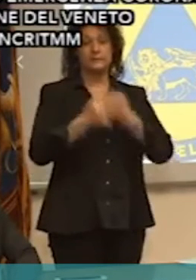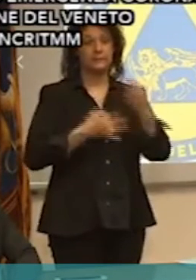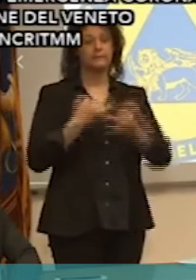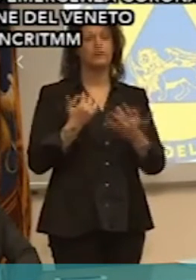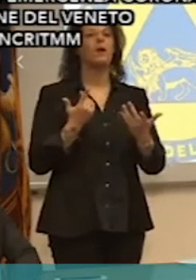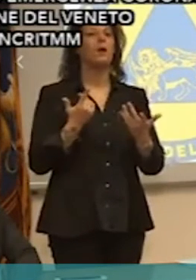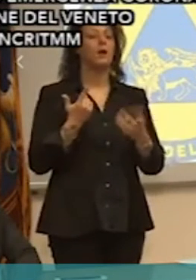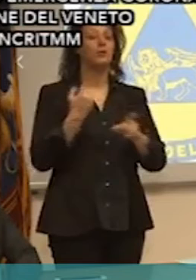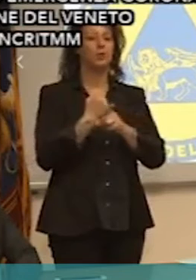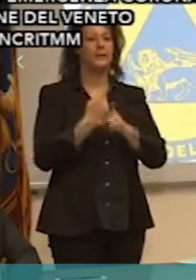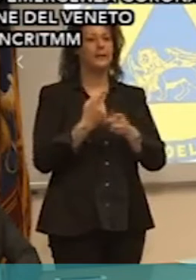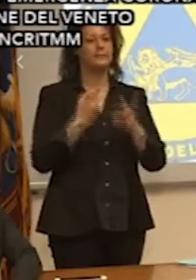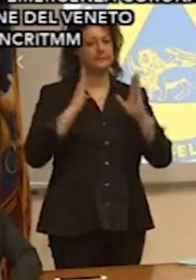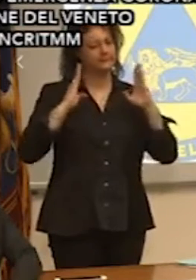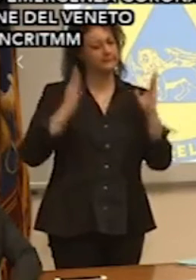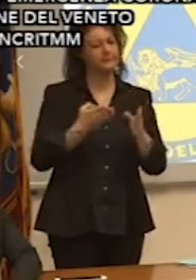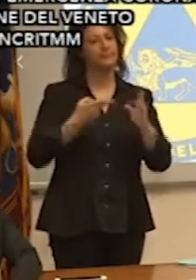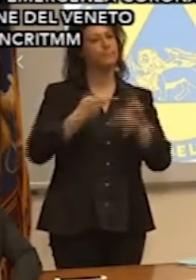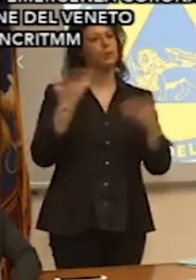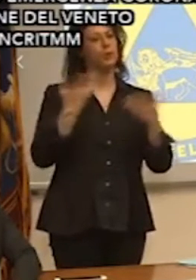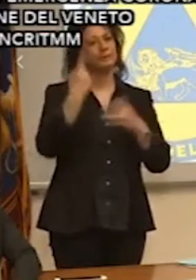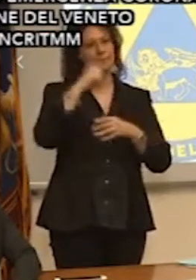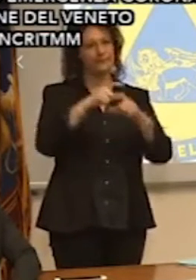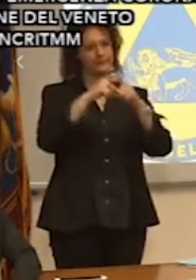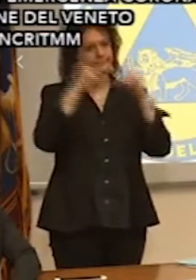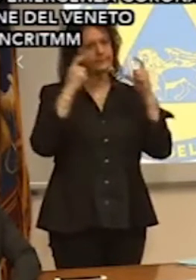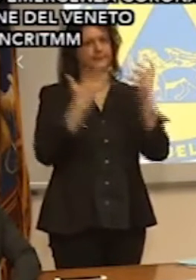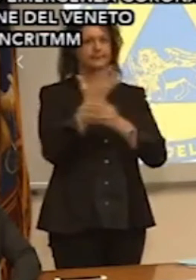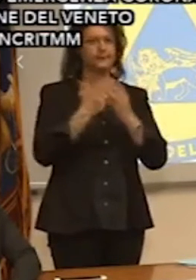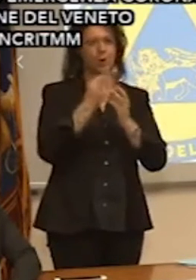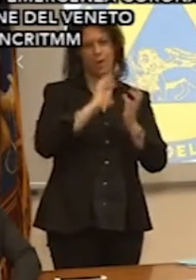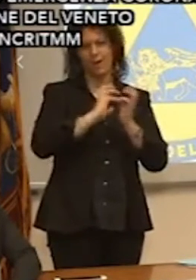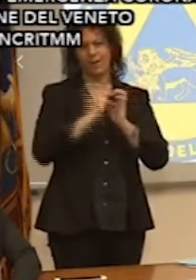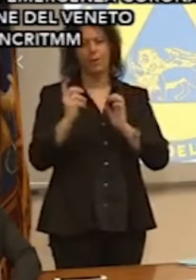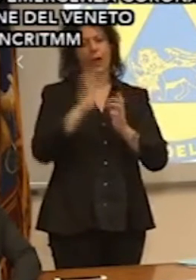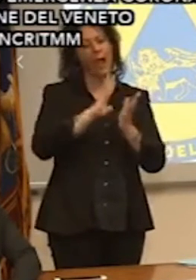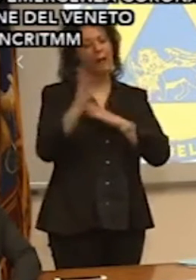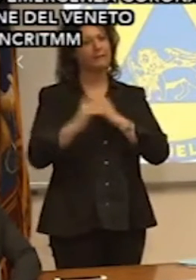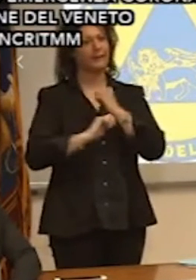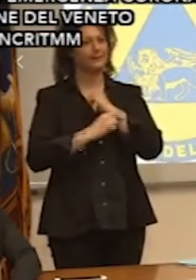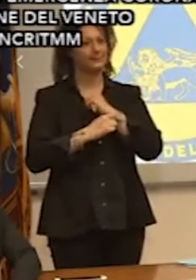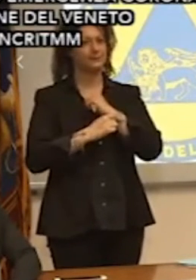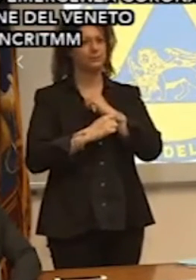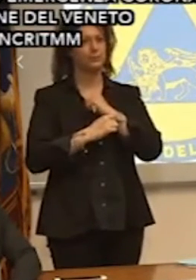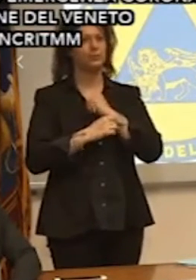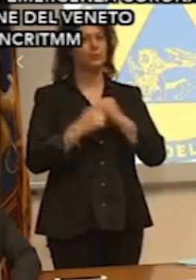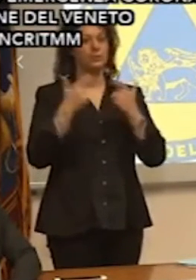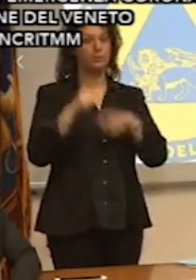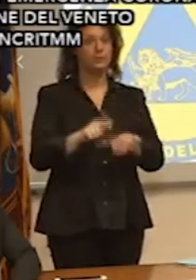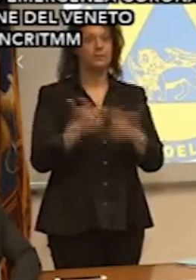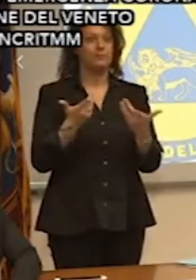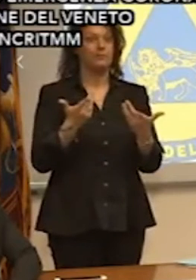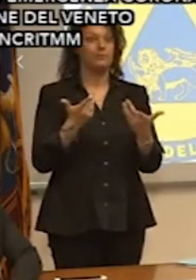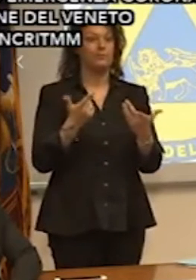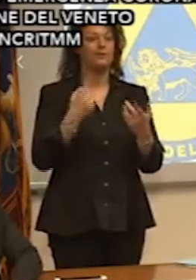i dispositivi piuttosto che su alcune restrizioni che alla luce di quello che sta accadendo ovviamente rischiano di sparire. Però non